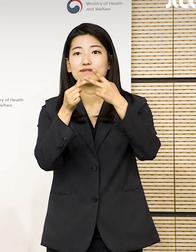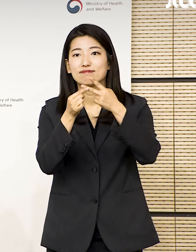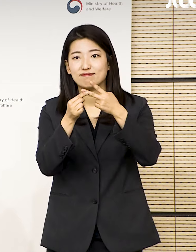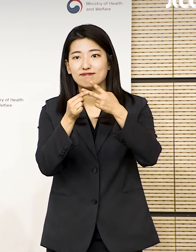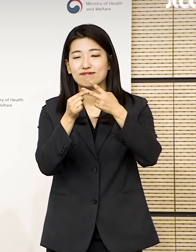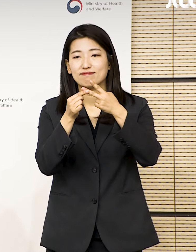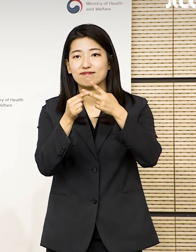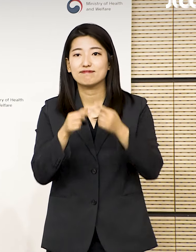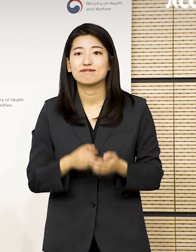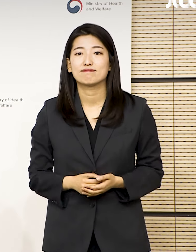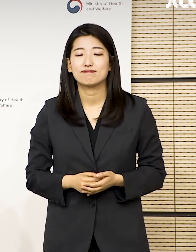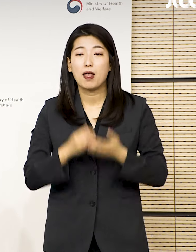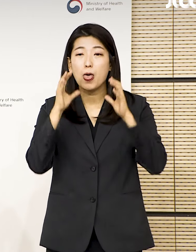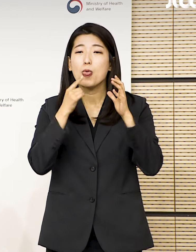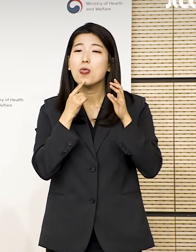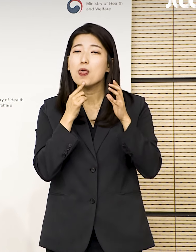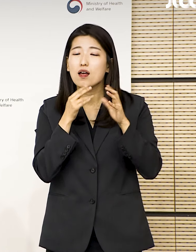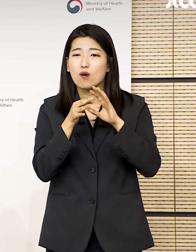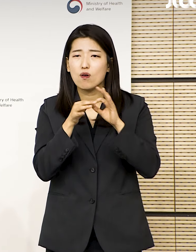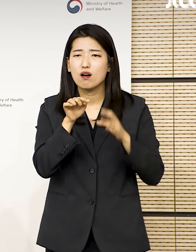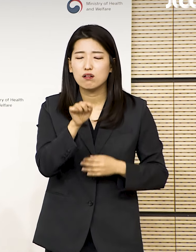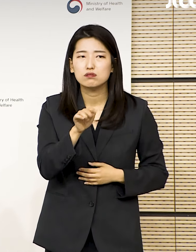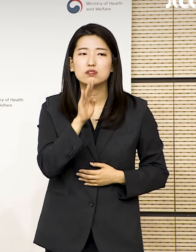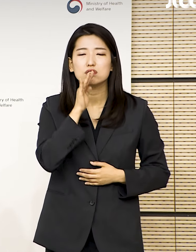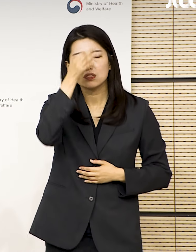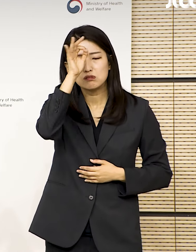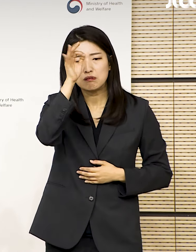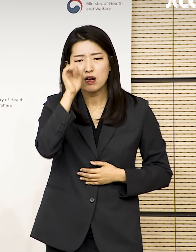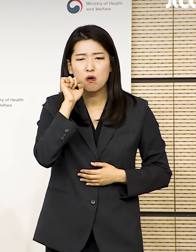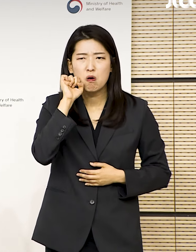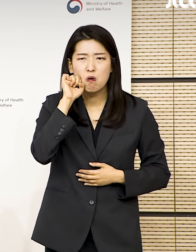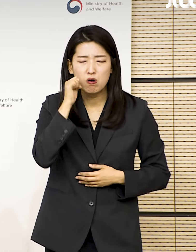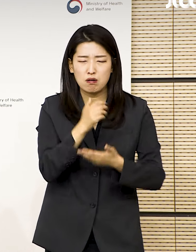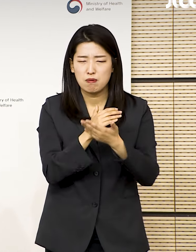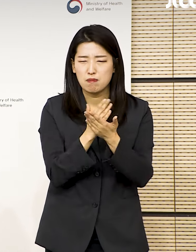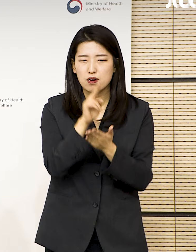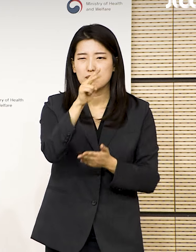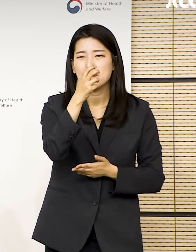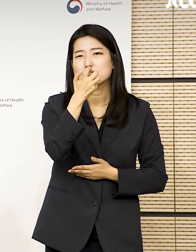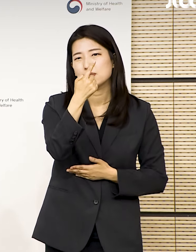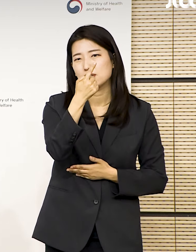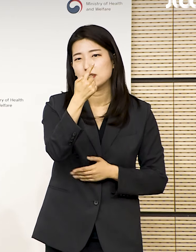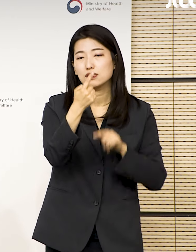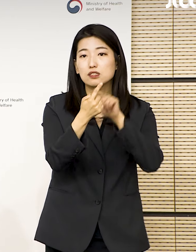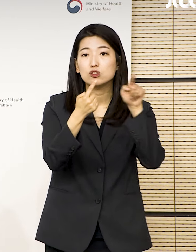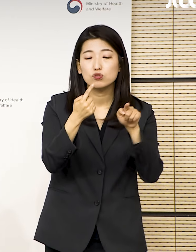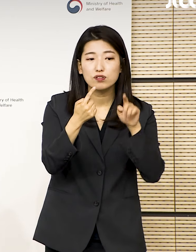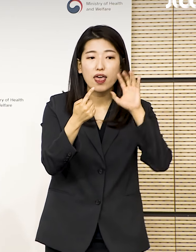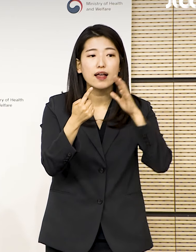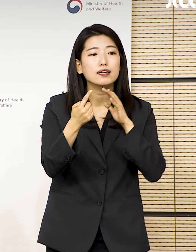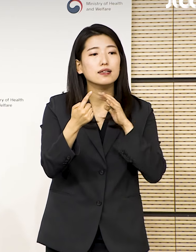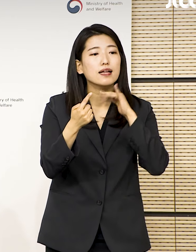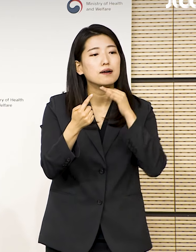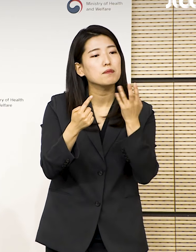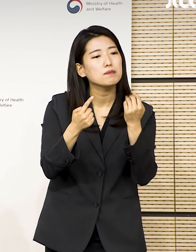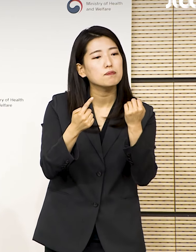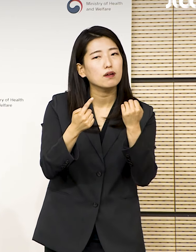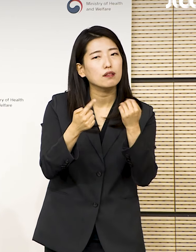분야와 관련하여 고위험 고난이도 수술 281개 항목에 소화 연령 가산을 대폭